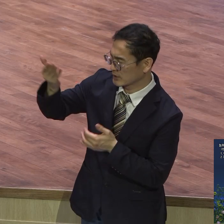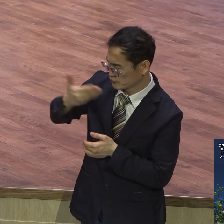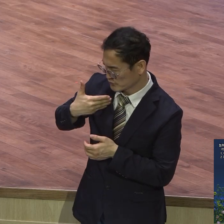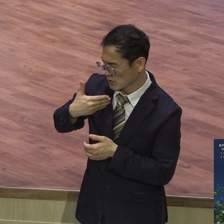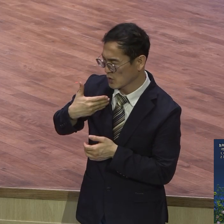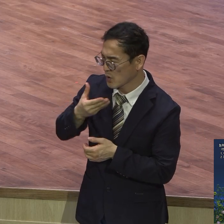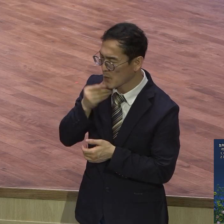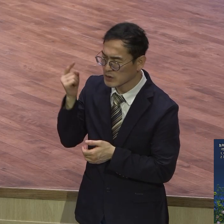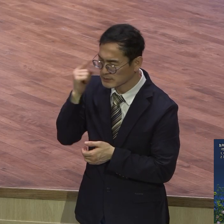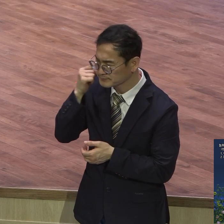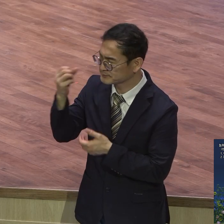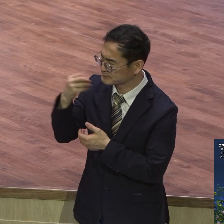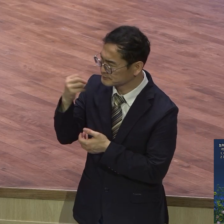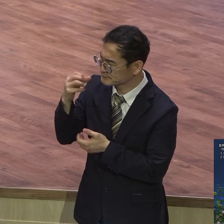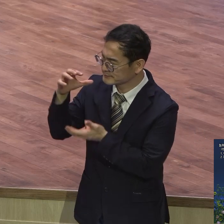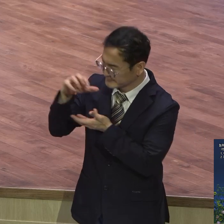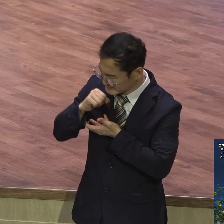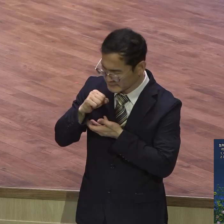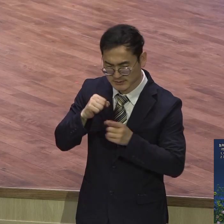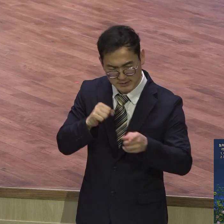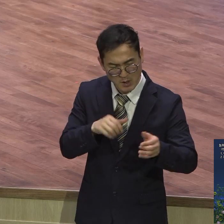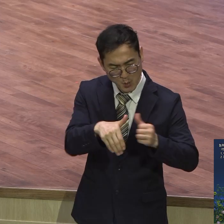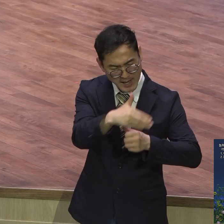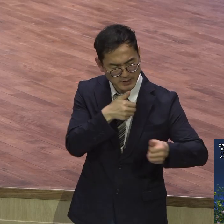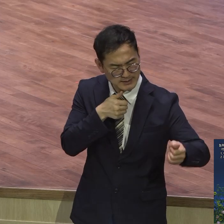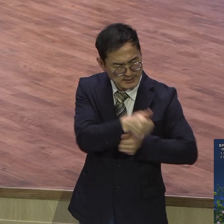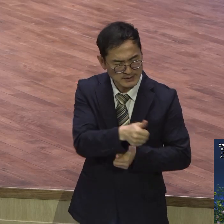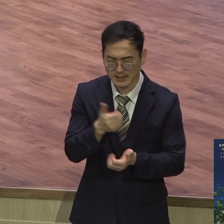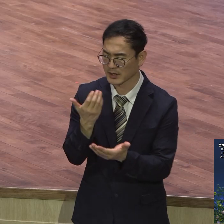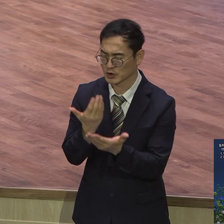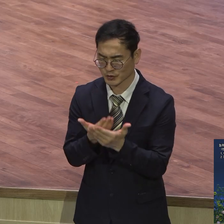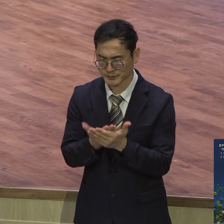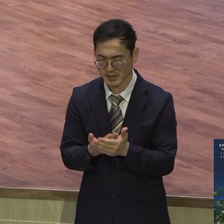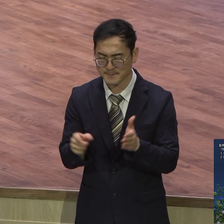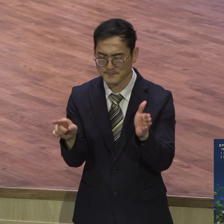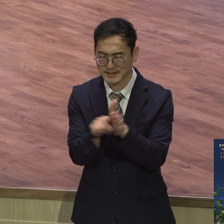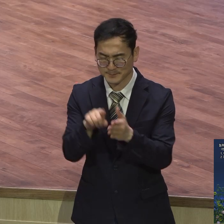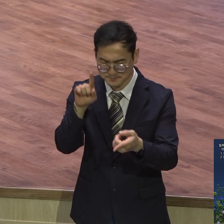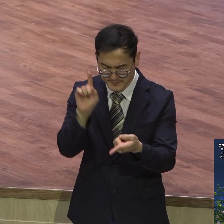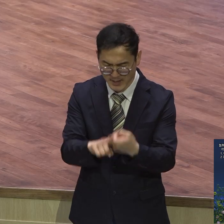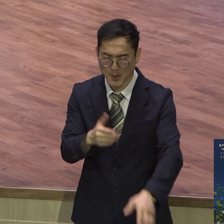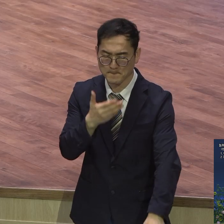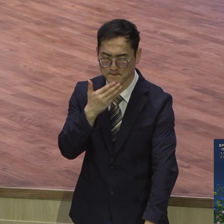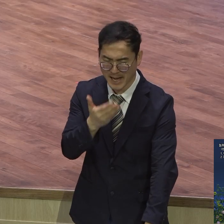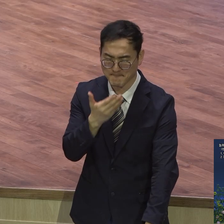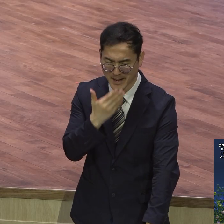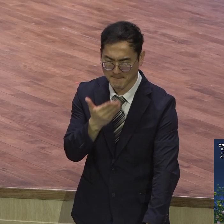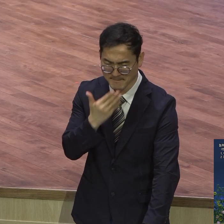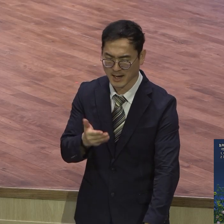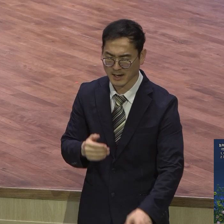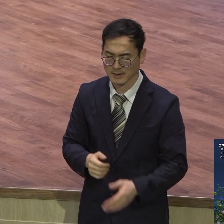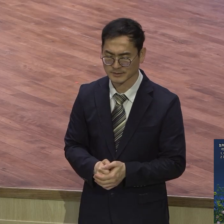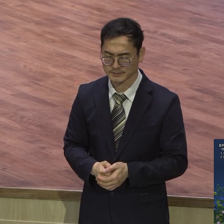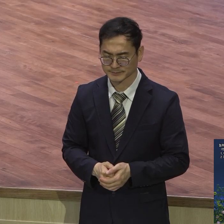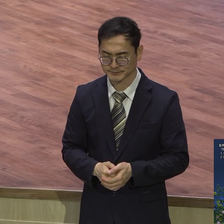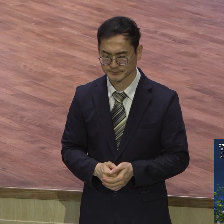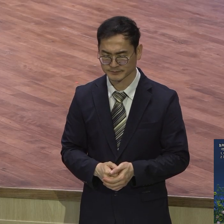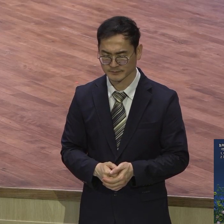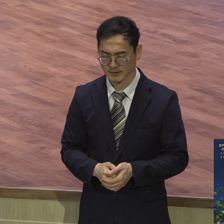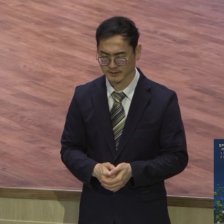오늘부터 환경을 이기게 하여 주옵소사 믿음대로 될지어다 말씀하자 사오니 하나님이여 세상